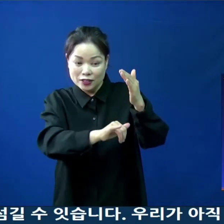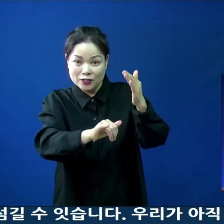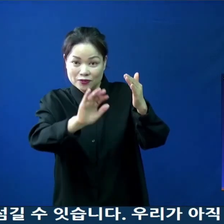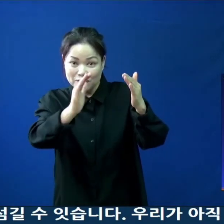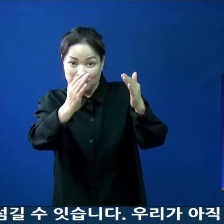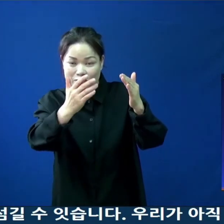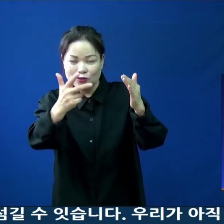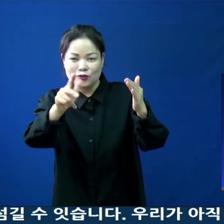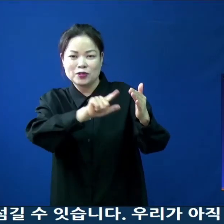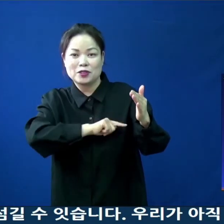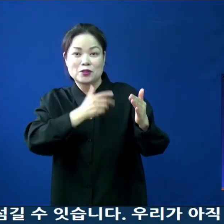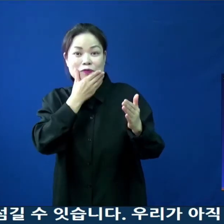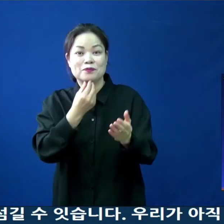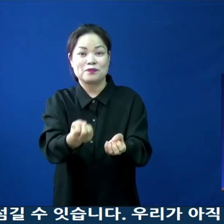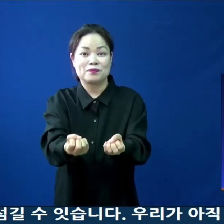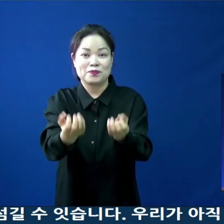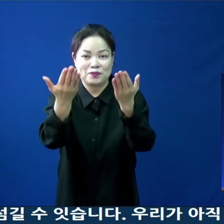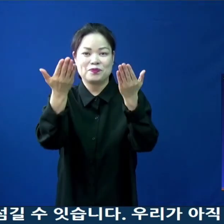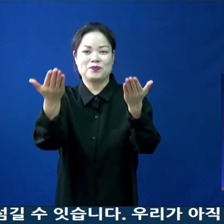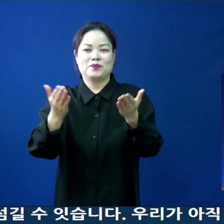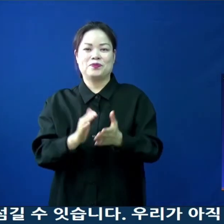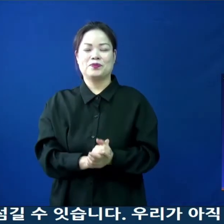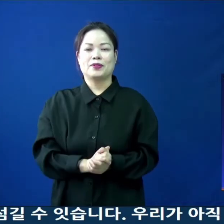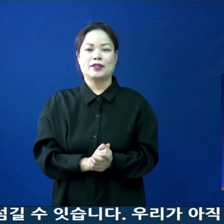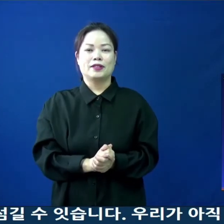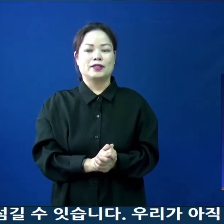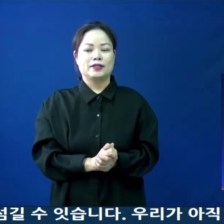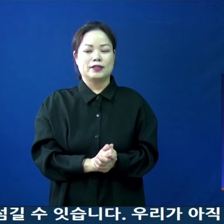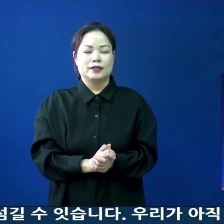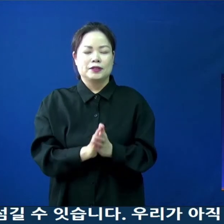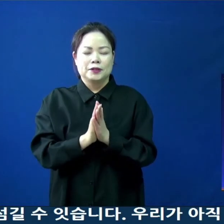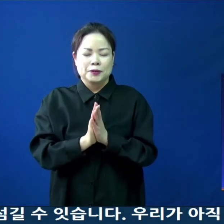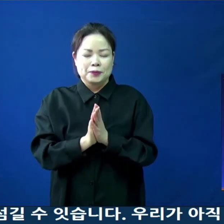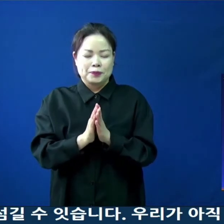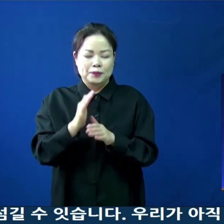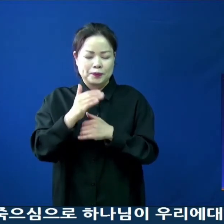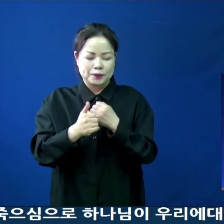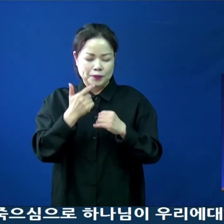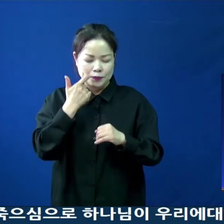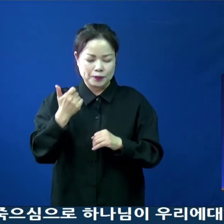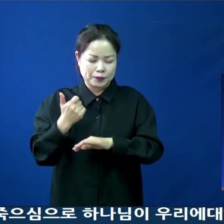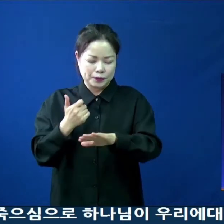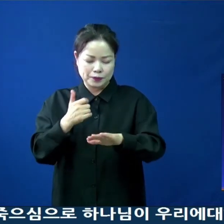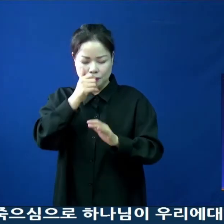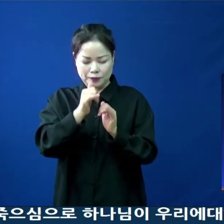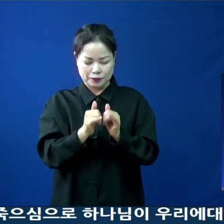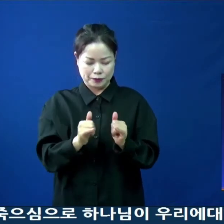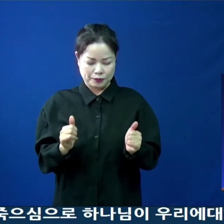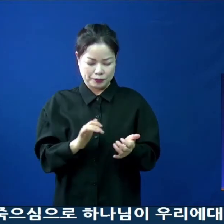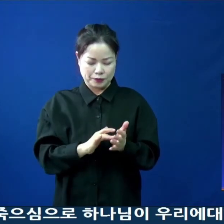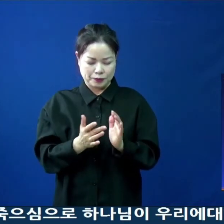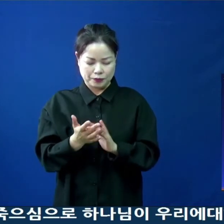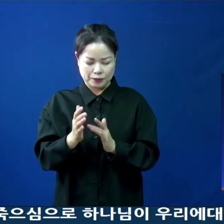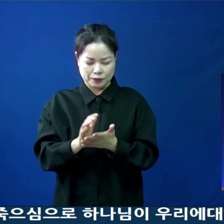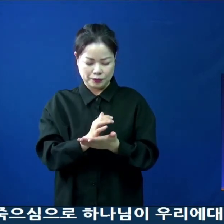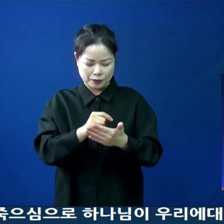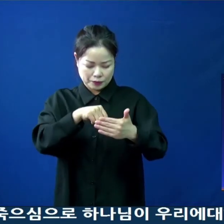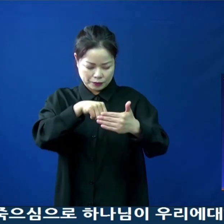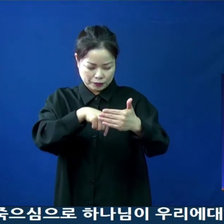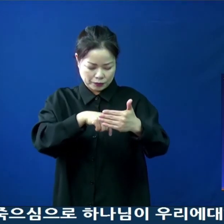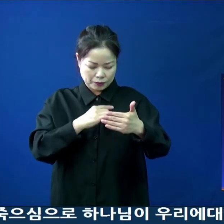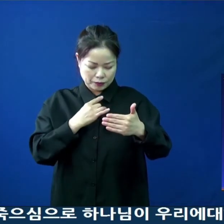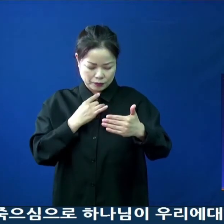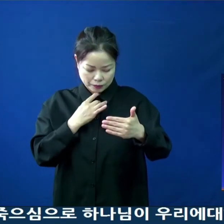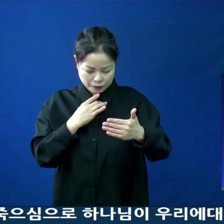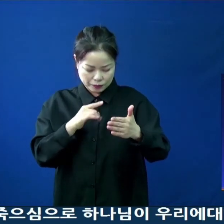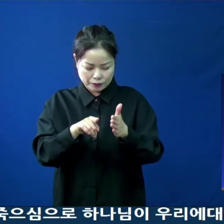주님의 이름으로 축복합니다. 하나님 아버지, 우리는 죄인인데 예수 그리스도 안에서